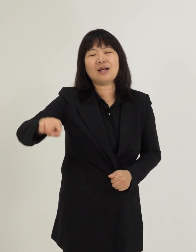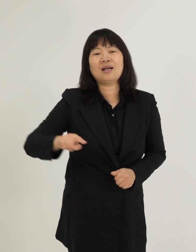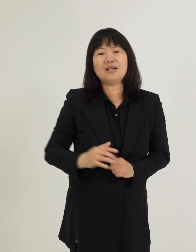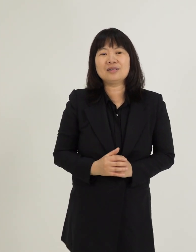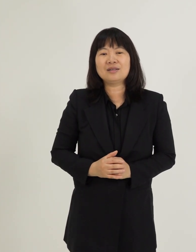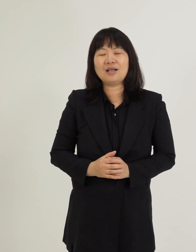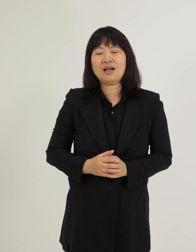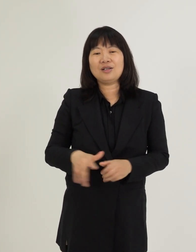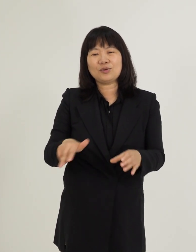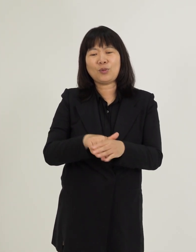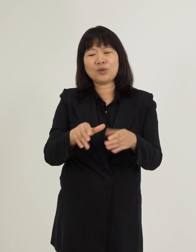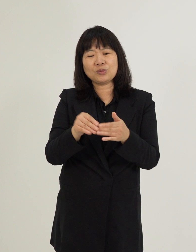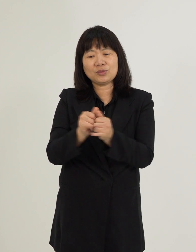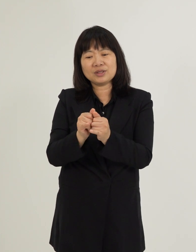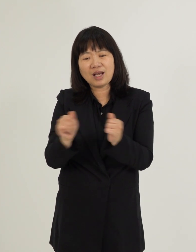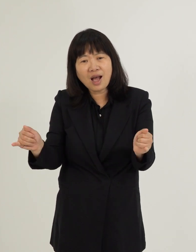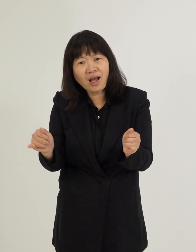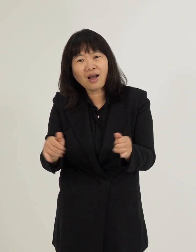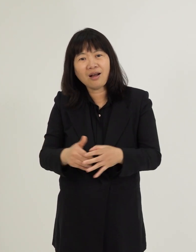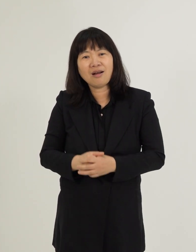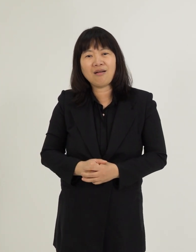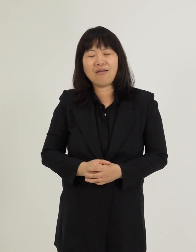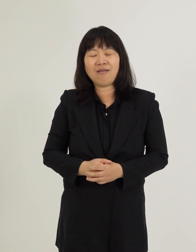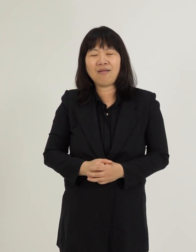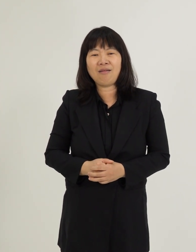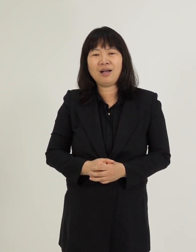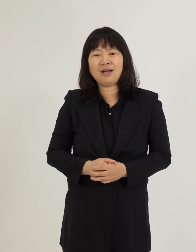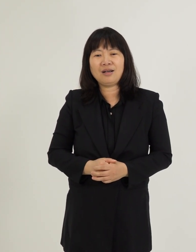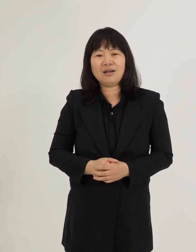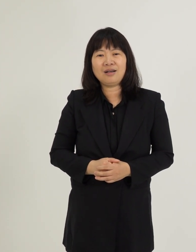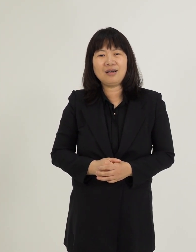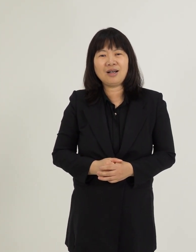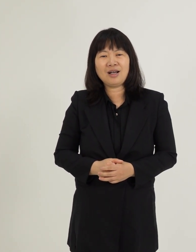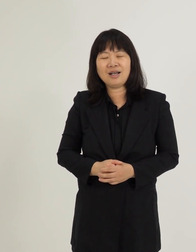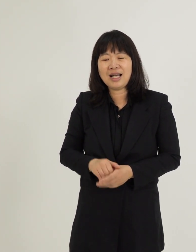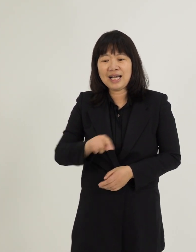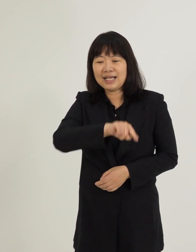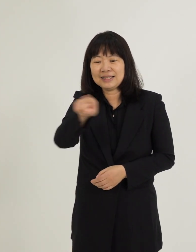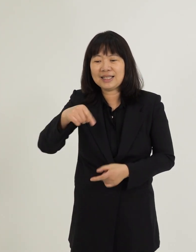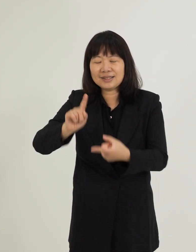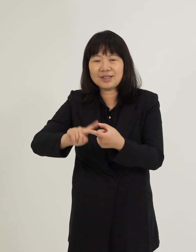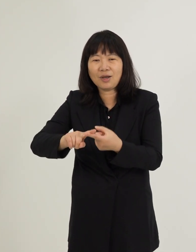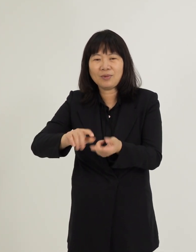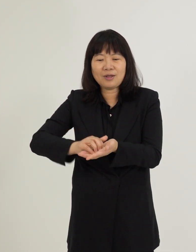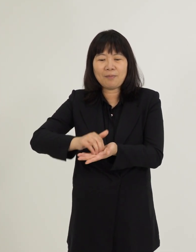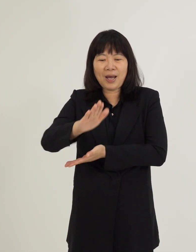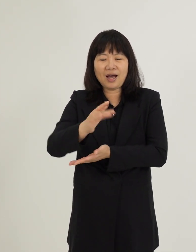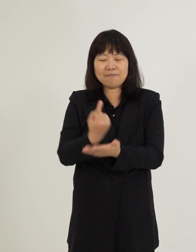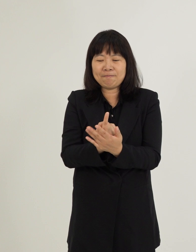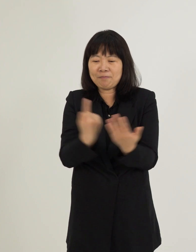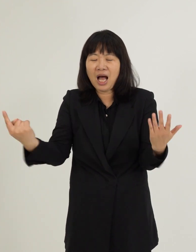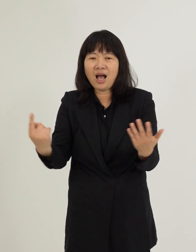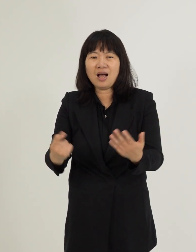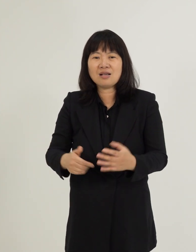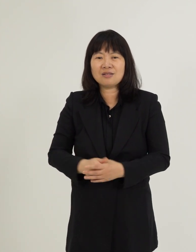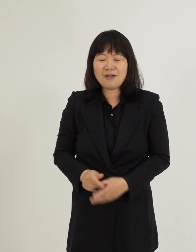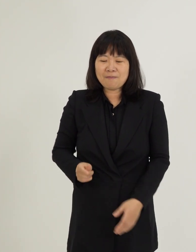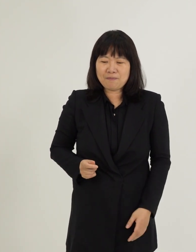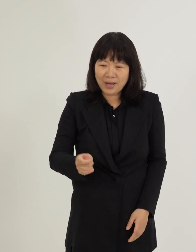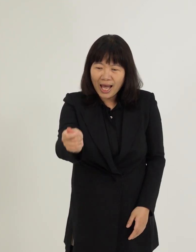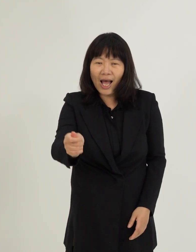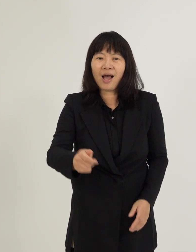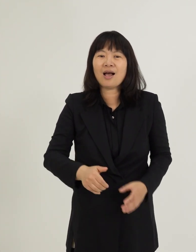종교 지도자들은, 그 시대의 차가운 종교는 이들을 전부 배제하고 소외시키고